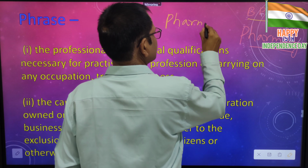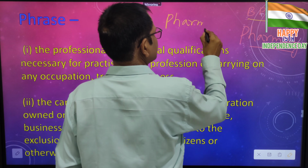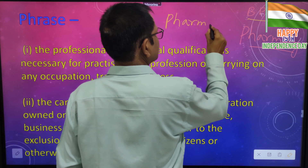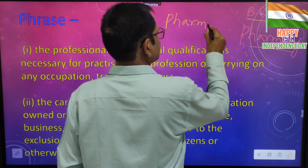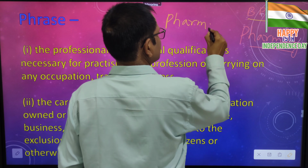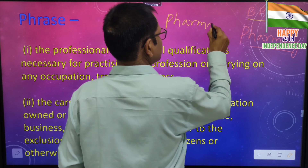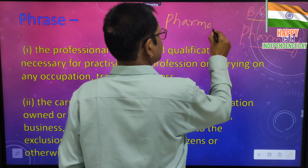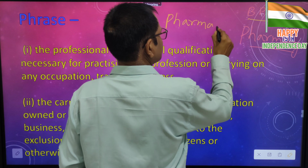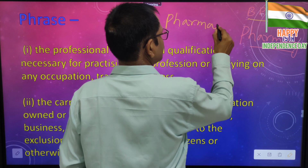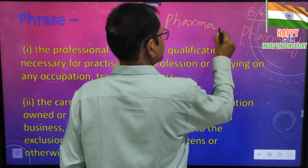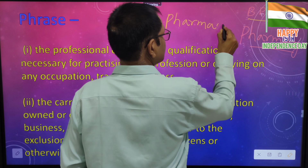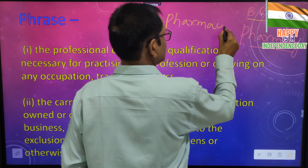फार्मेसी की पढ़ाई आपको करनी होगी,